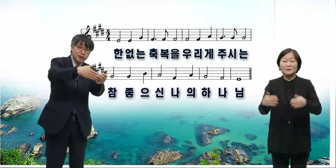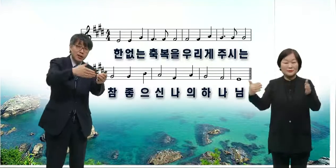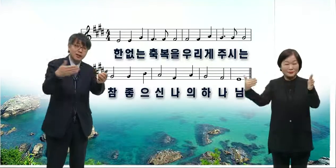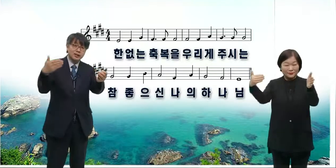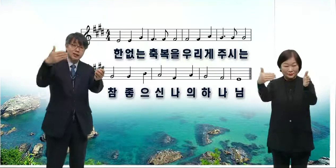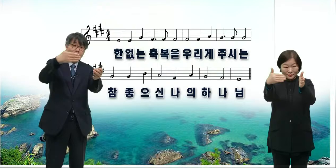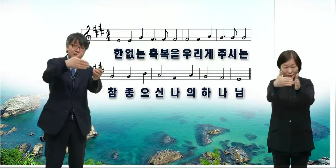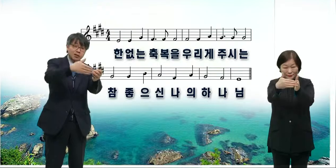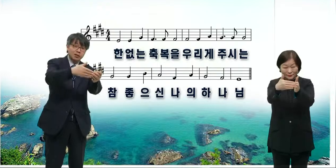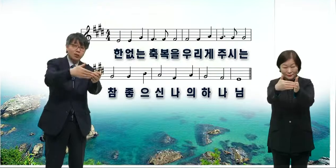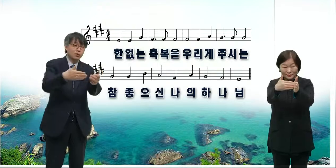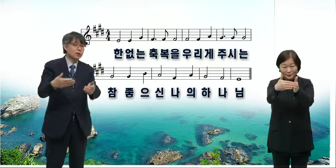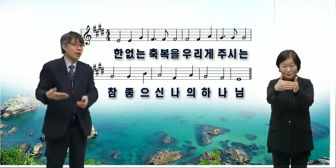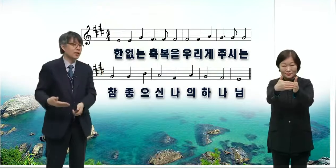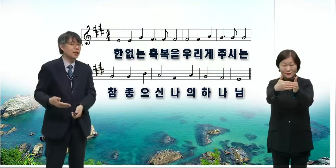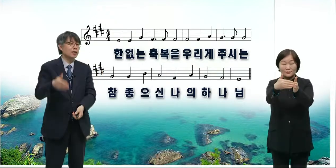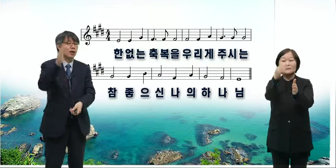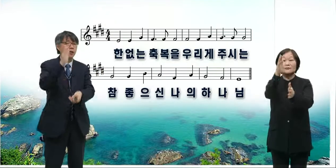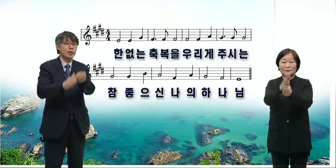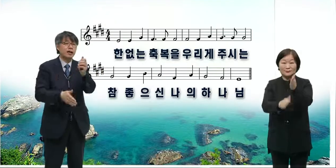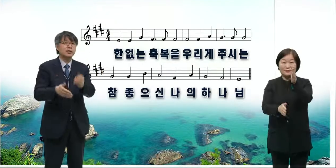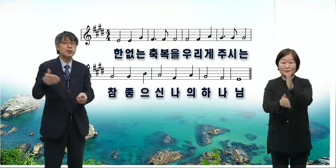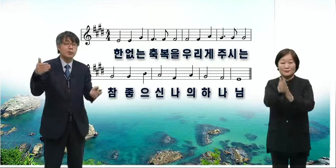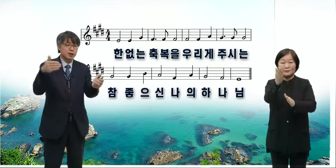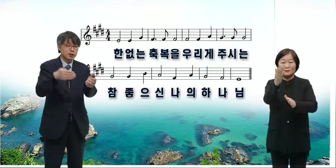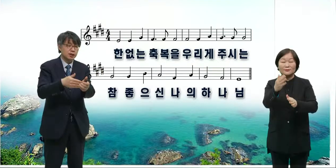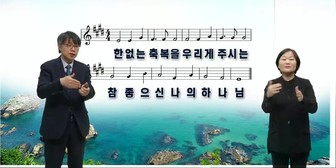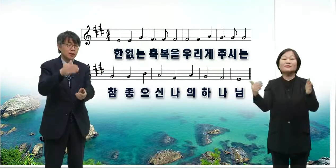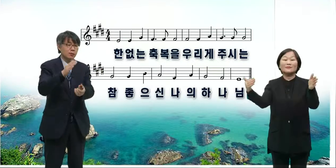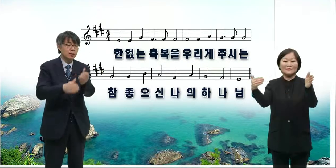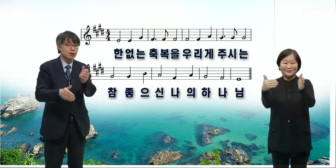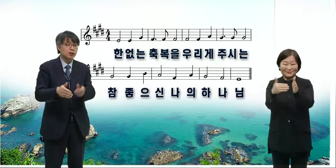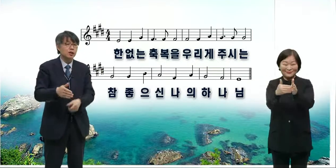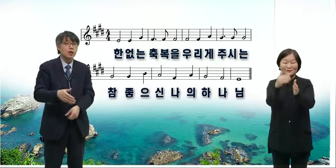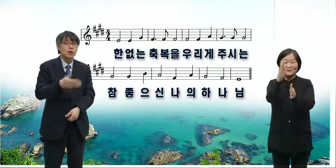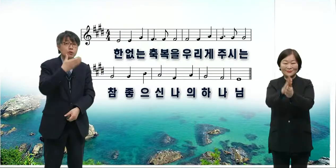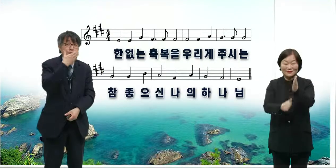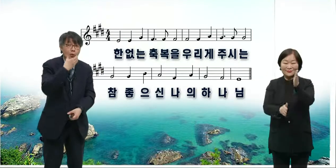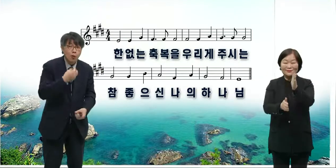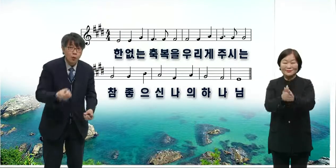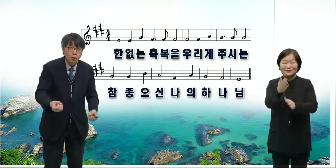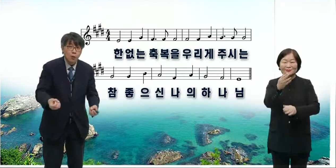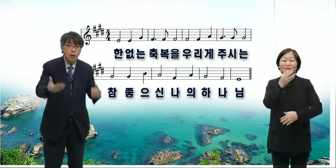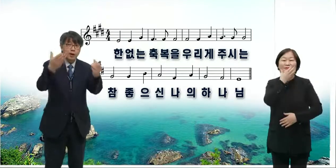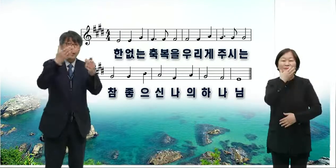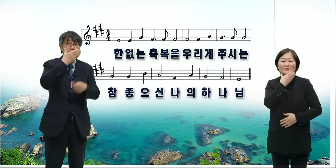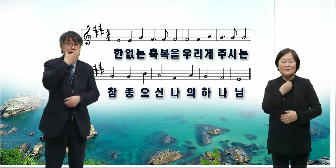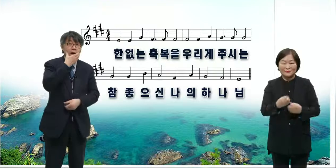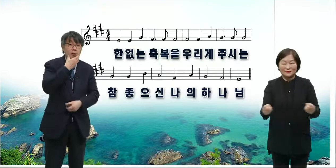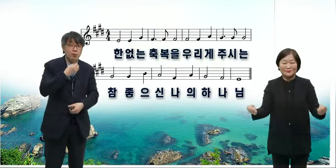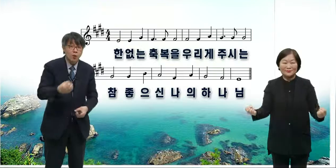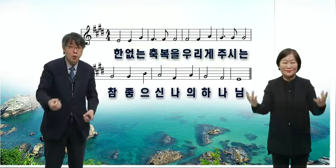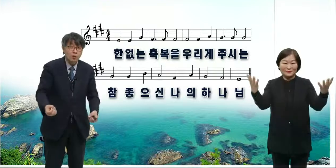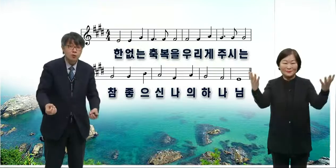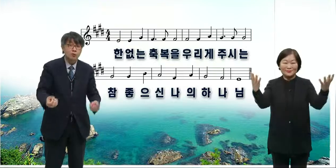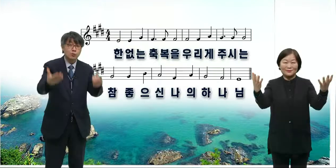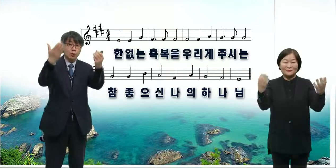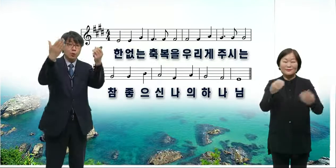거예요. 끝이거든요. 도착이 없다, 끝이 없는 축복. 자, 행복, 축복,